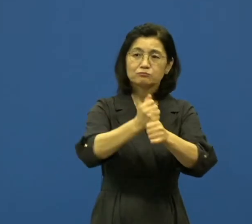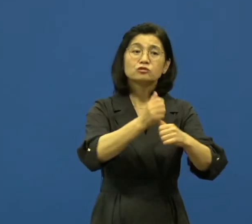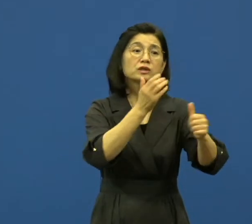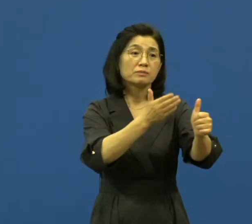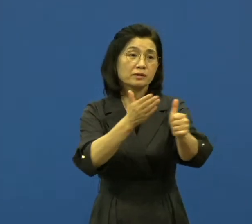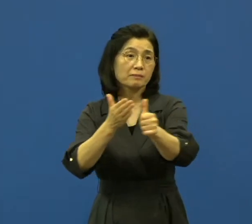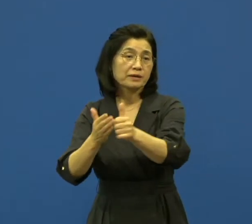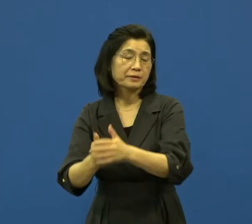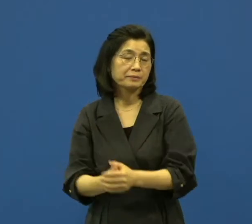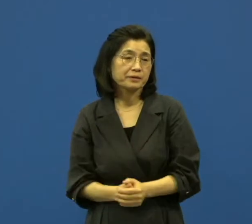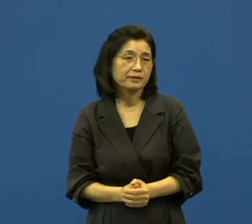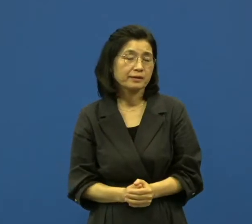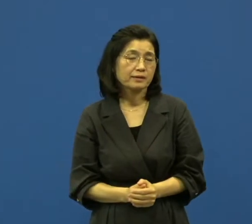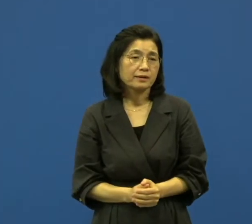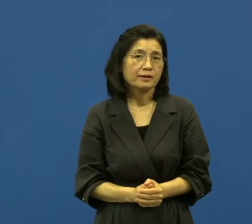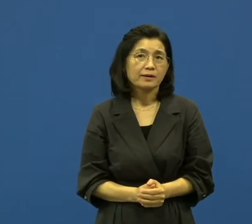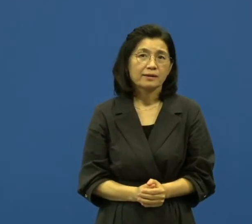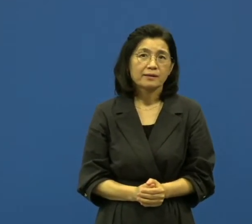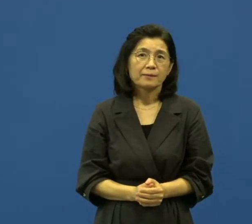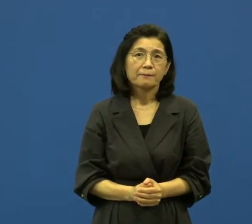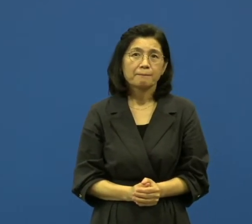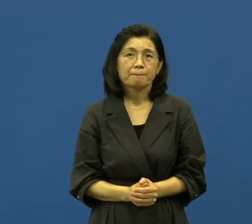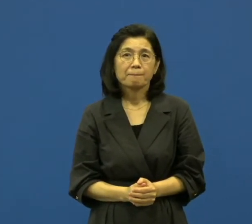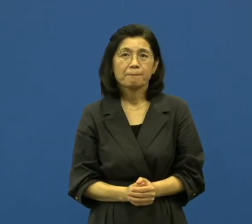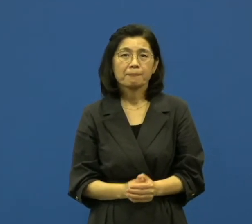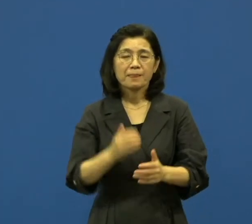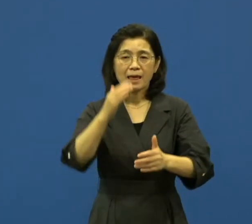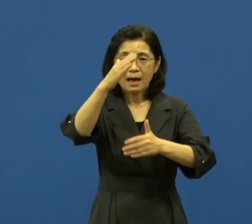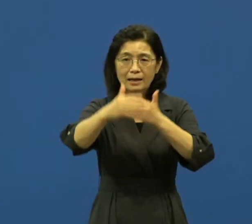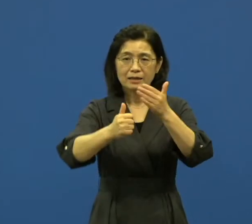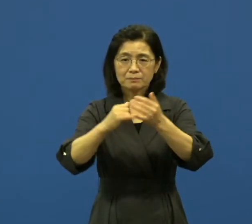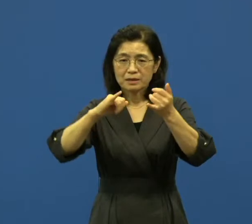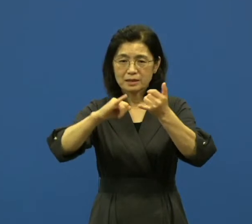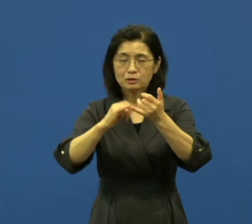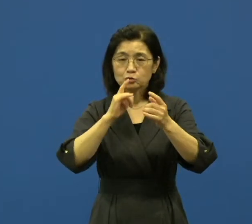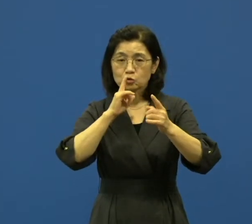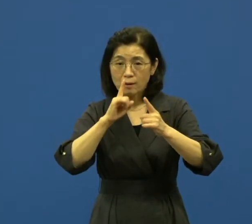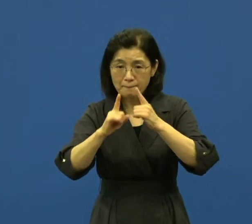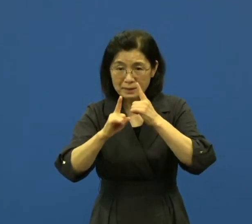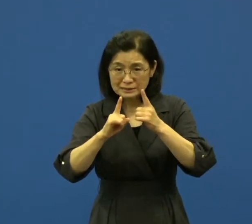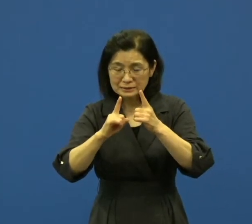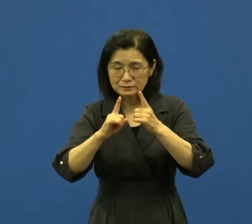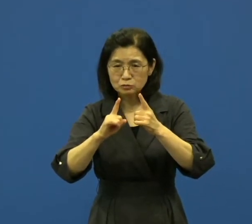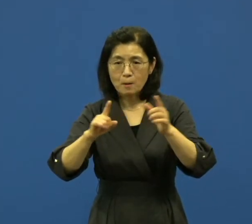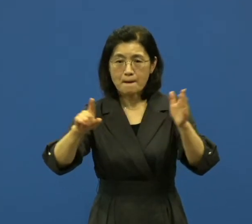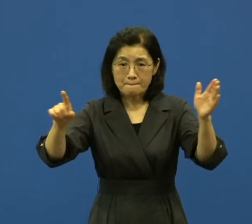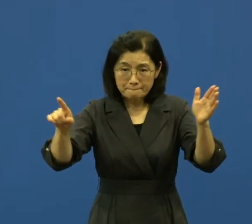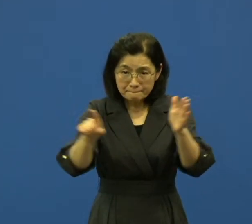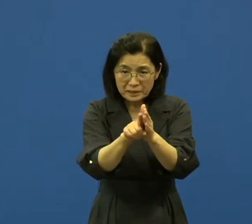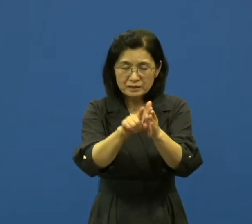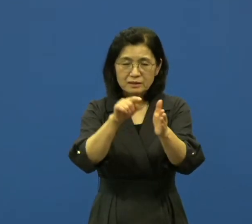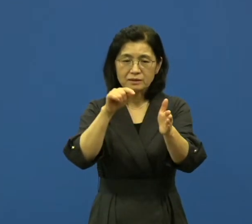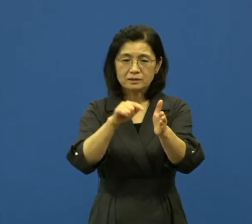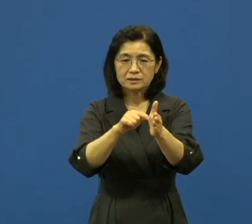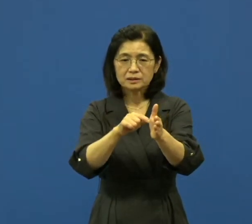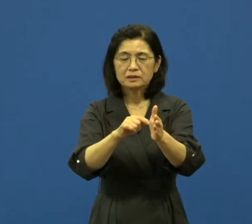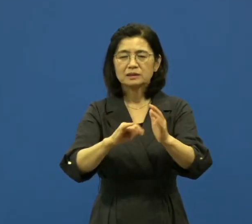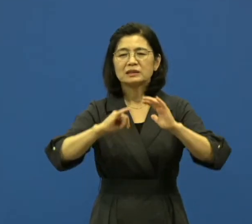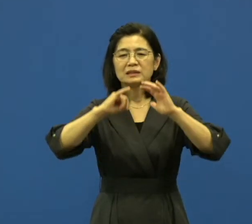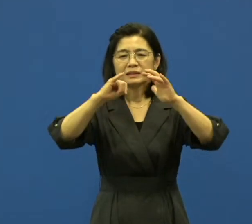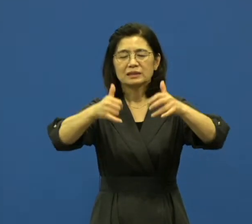그것이 답니다. 아니, 그것으로 충분합니다. 믿음은 이깁니다. 믿음은 세상을